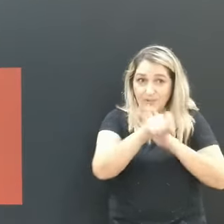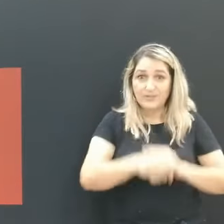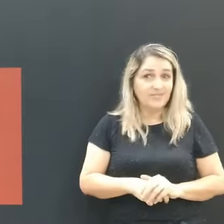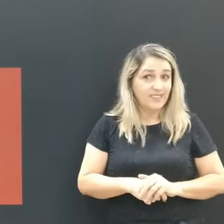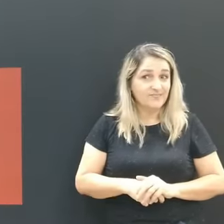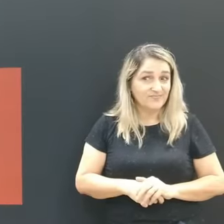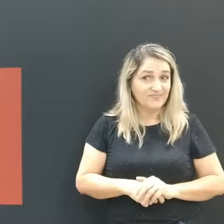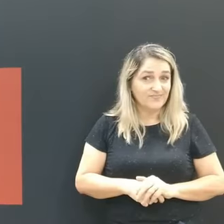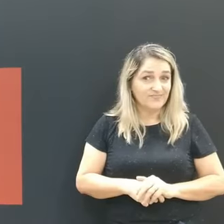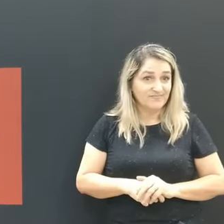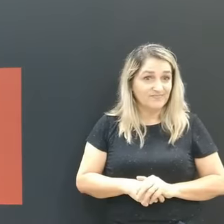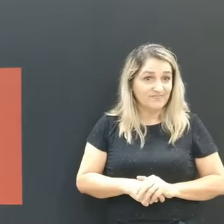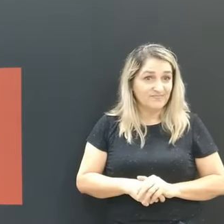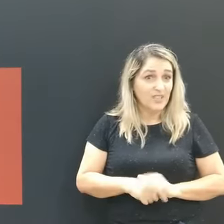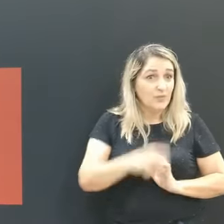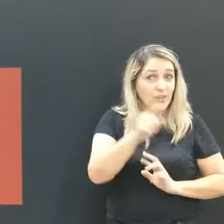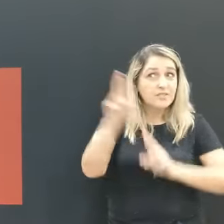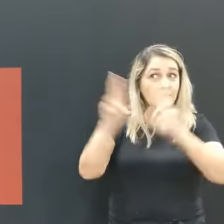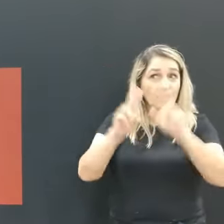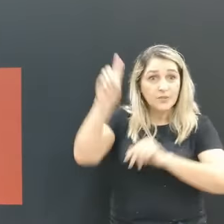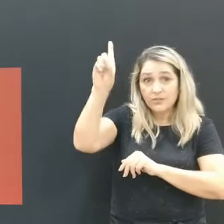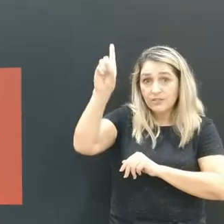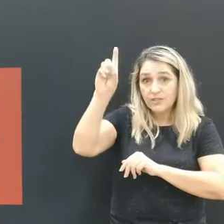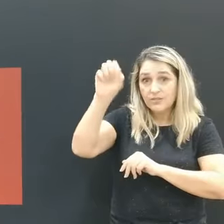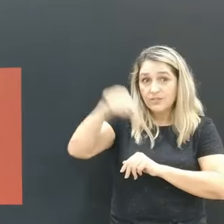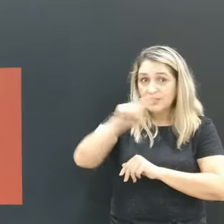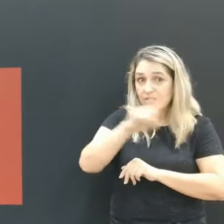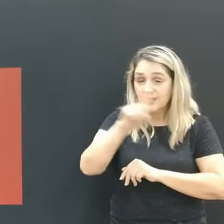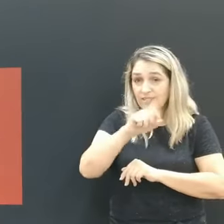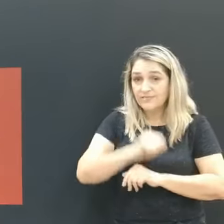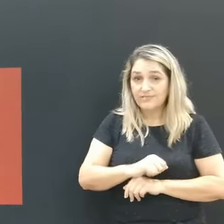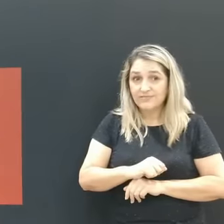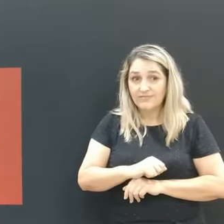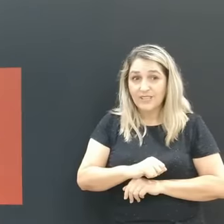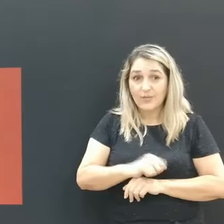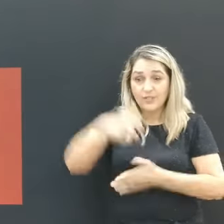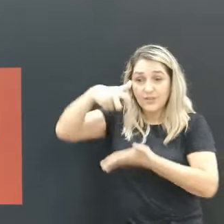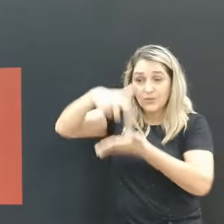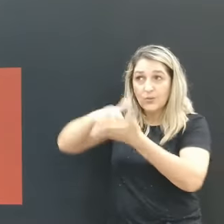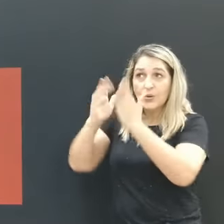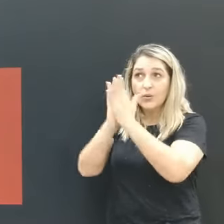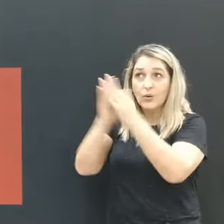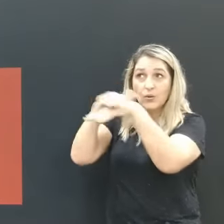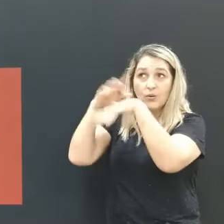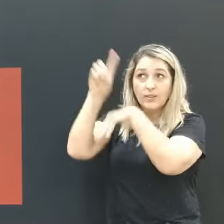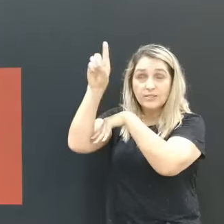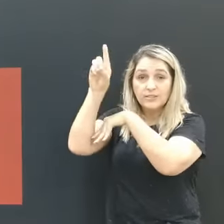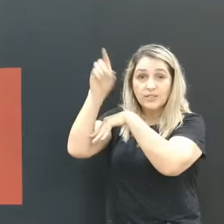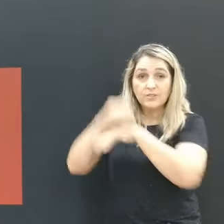Vai chegar o dia em que nós estaremos diante do Senhor e iremos prestar conta. E o Senhor vai olhar para nós e: olha, não te